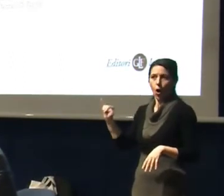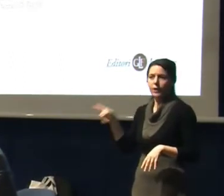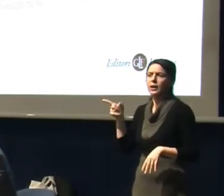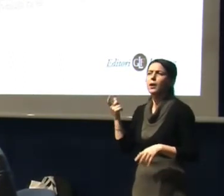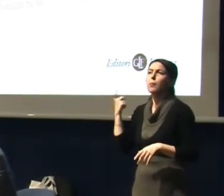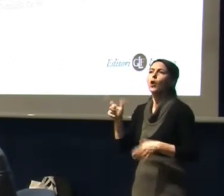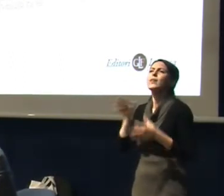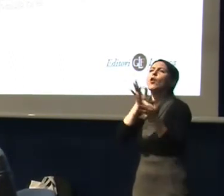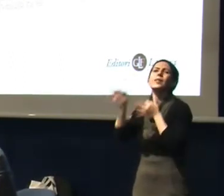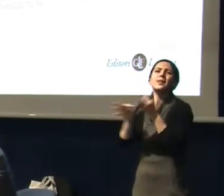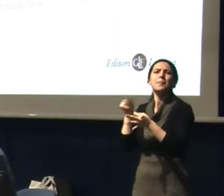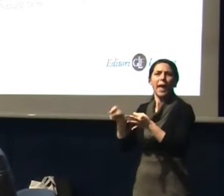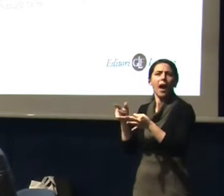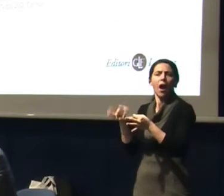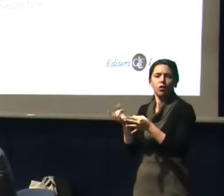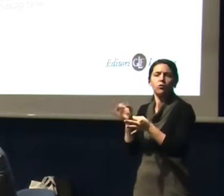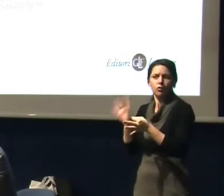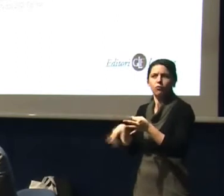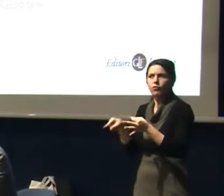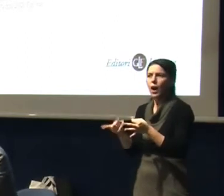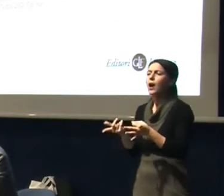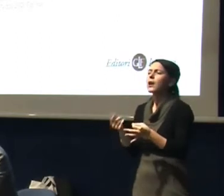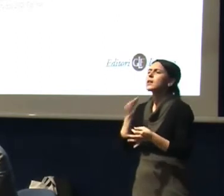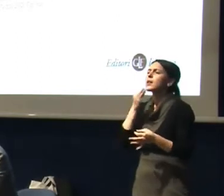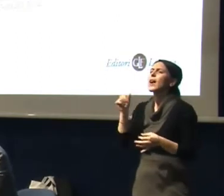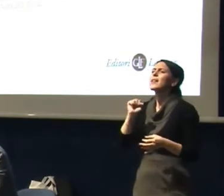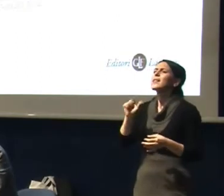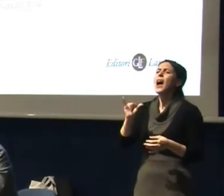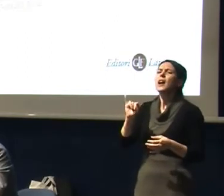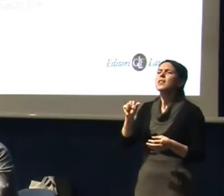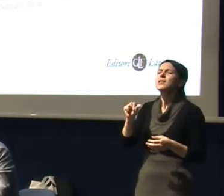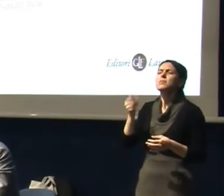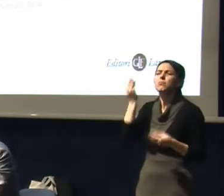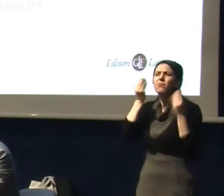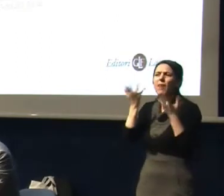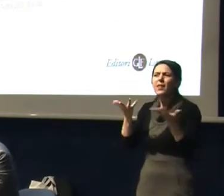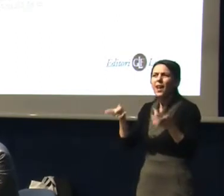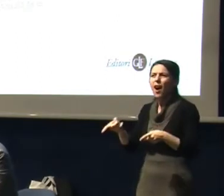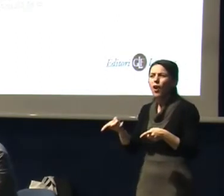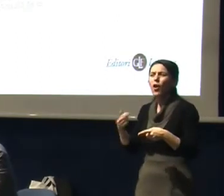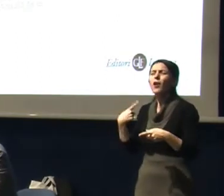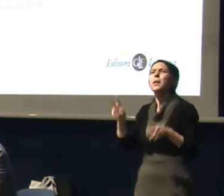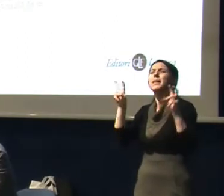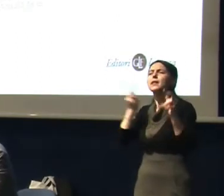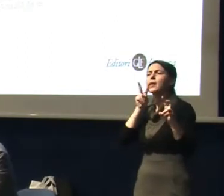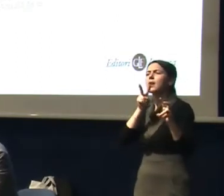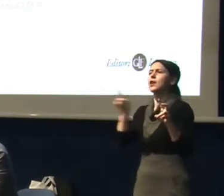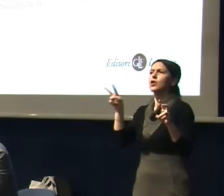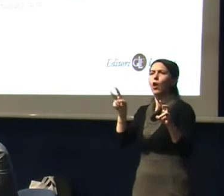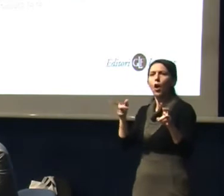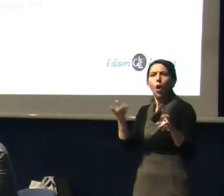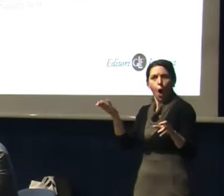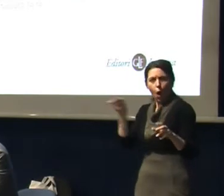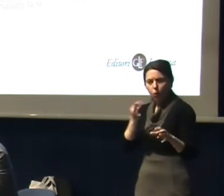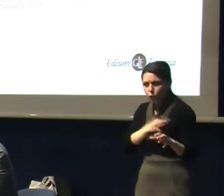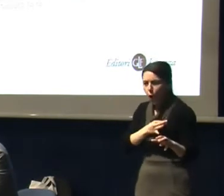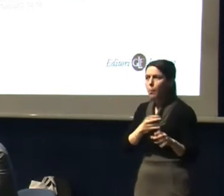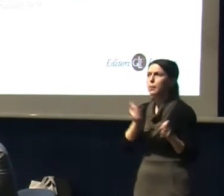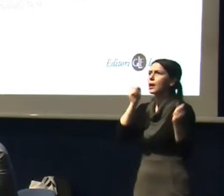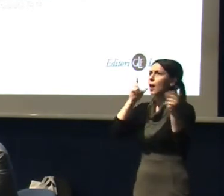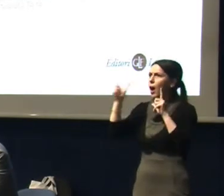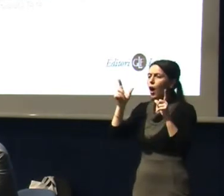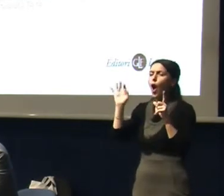quindi chiedo alla mia sinistra stefano sale scusa pesi ma mai detto questo titolo il crepuscolo dei media ti ha sorpreso o